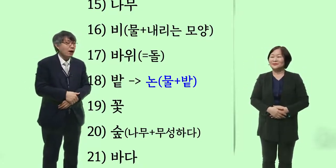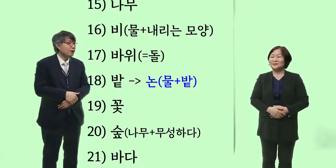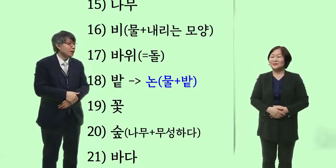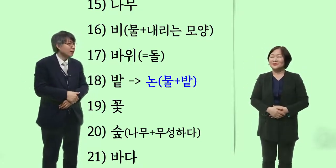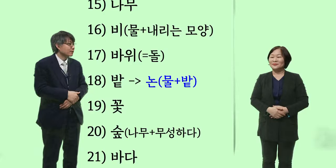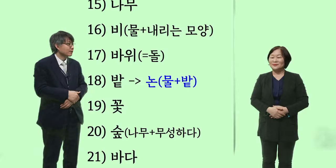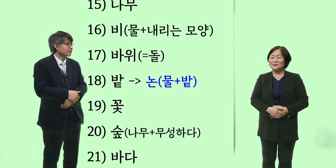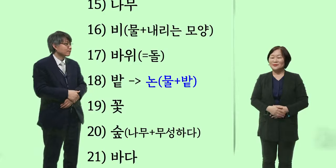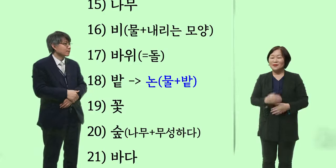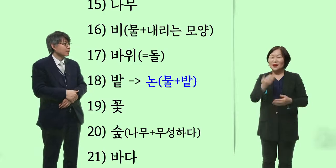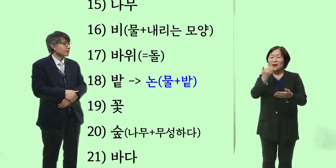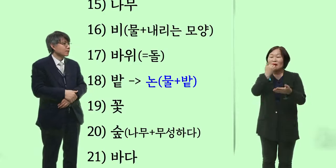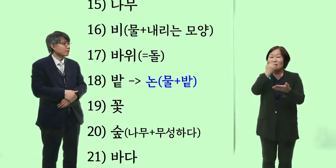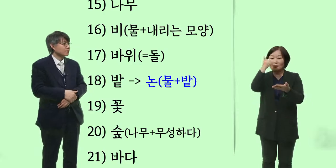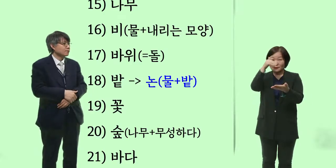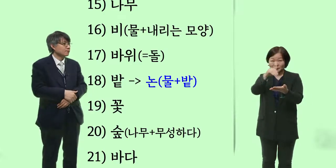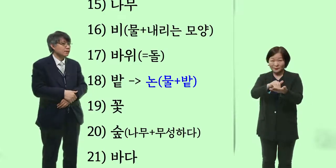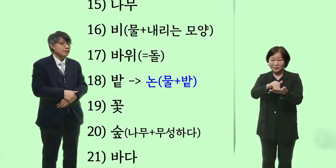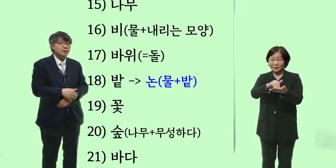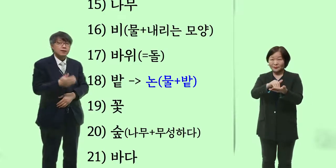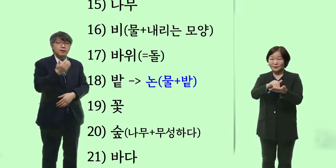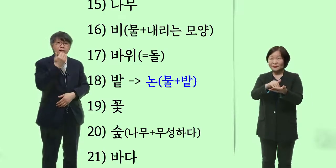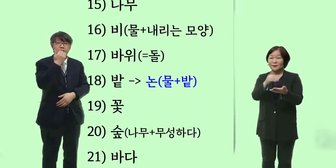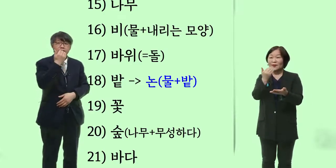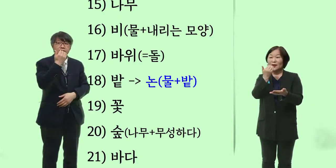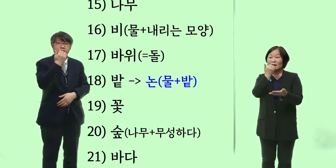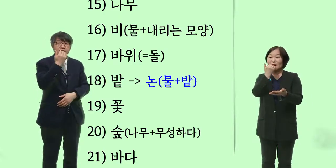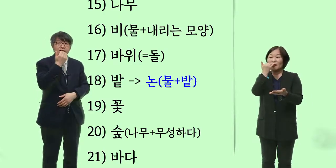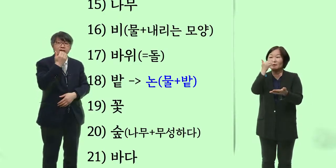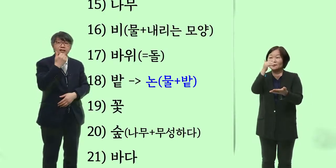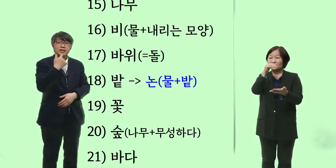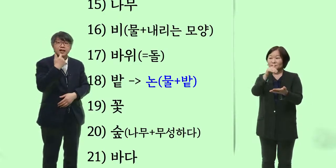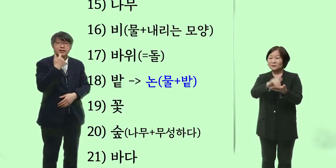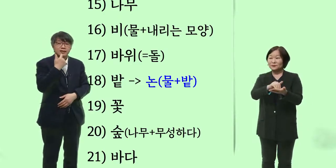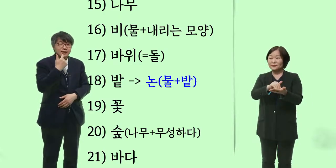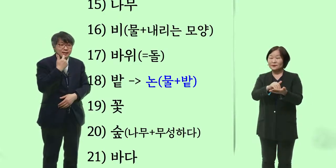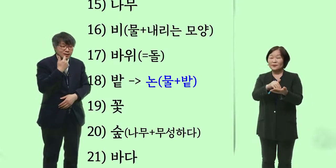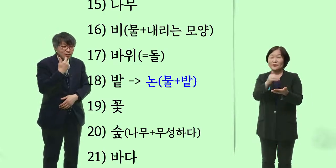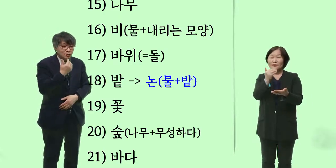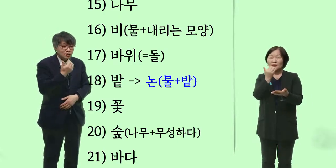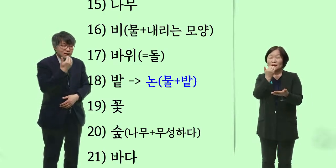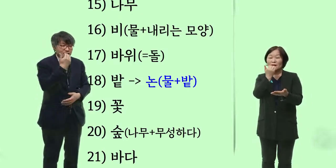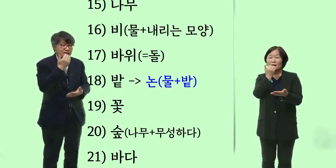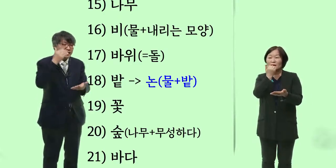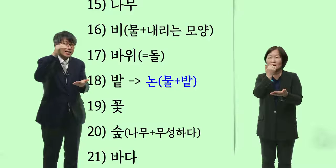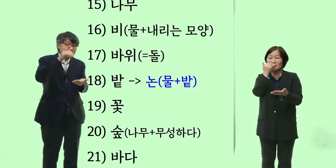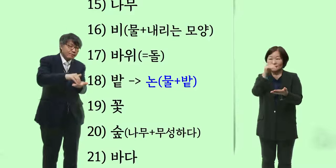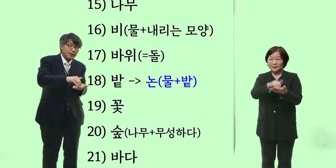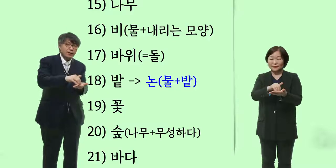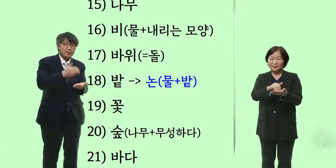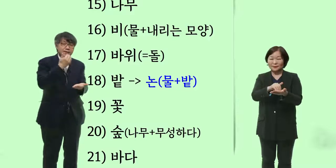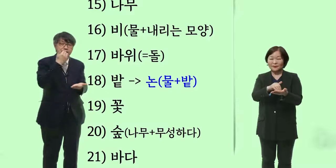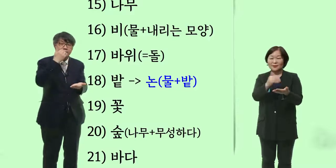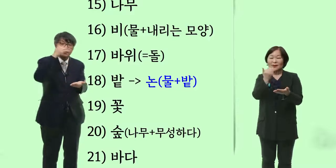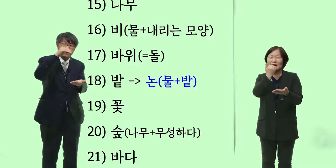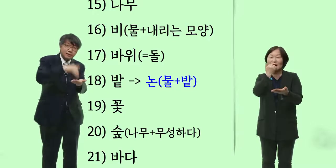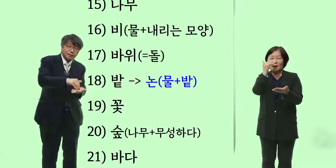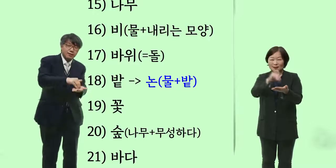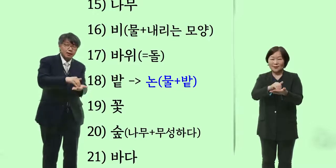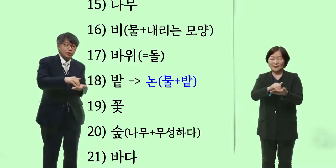바위. 네, 이가 단단하죠, 그죠? 바위. 딱 이렇게